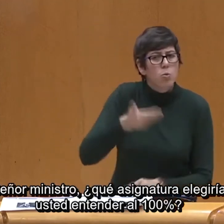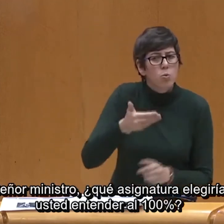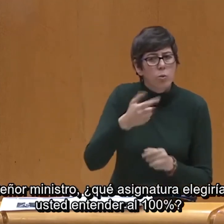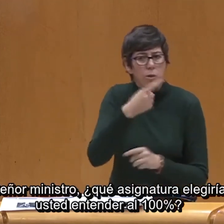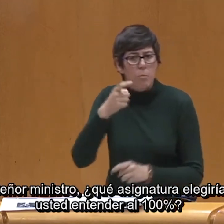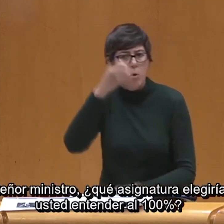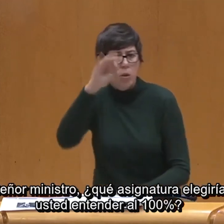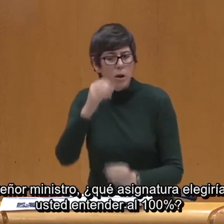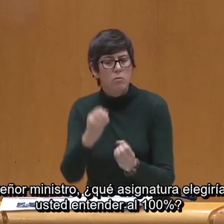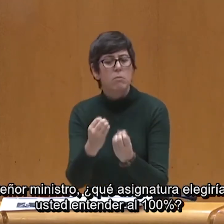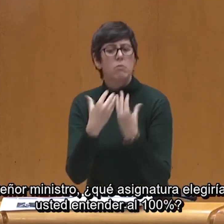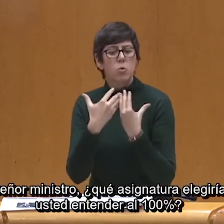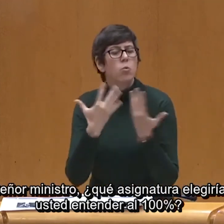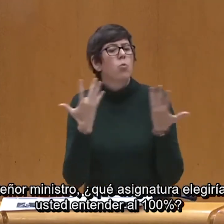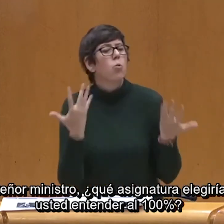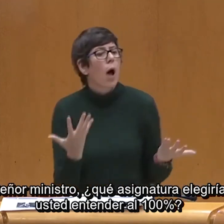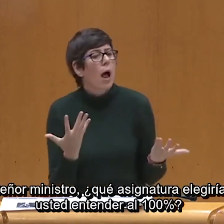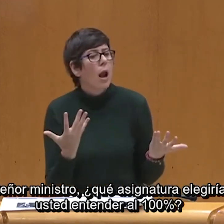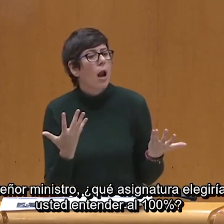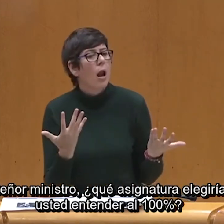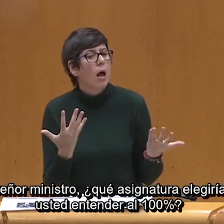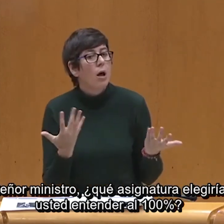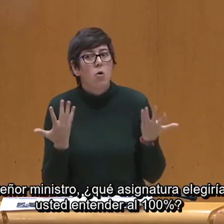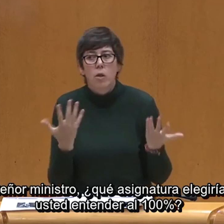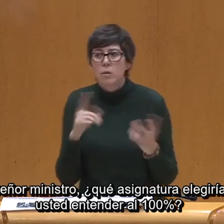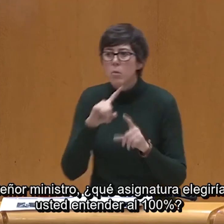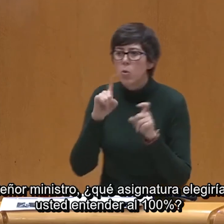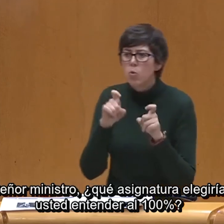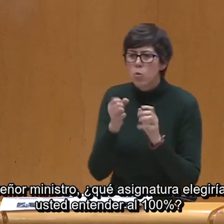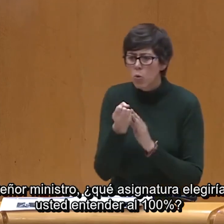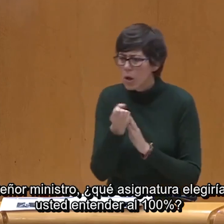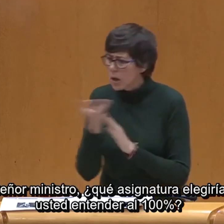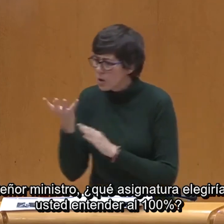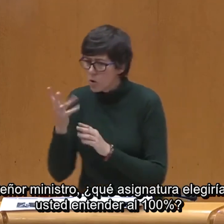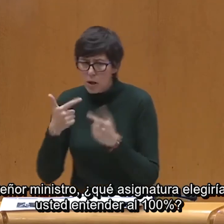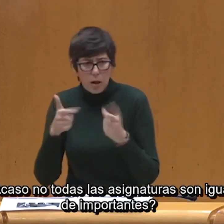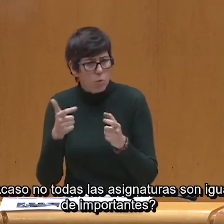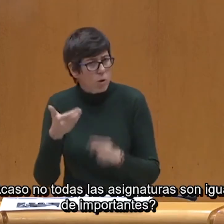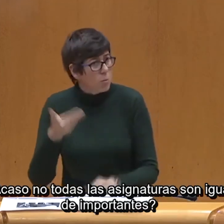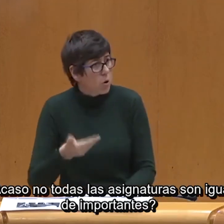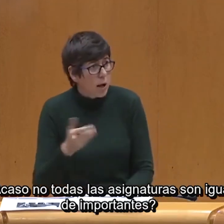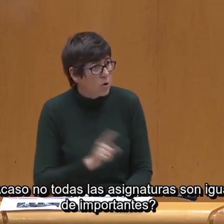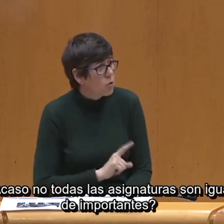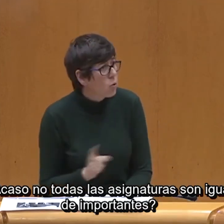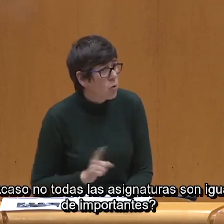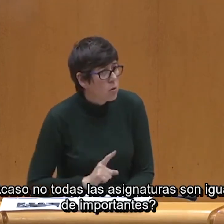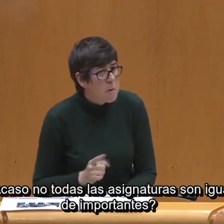señor ministro, ¿qué asignatura elegiría entender usted al 100%? ¿O acaso no todas las